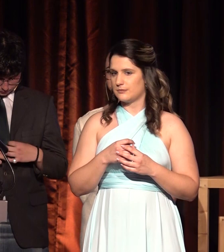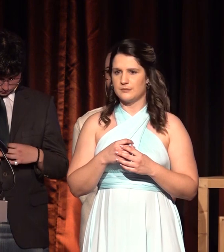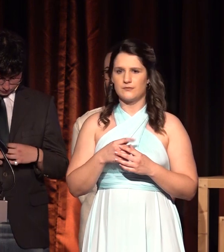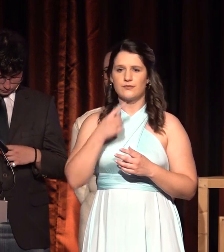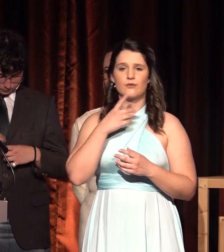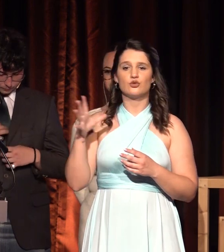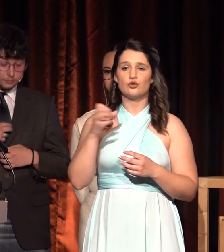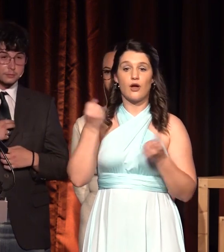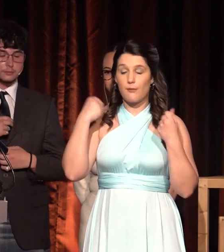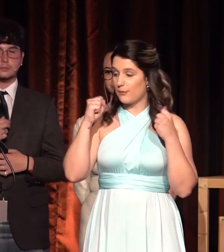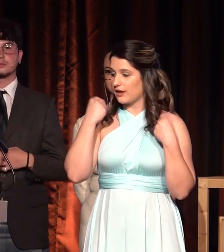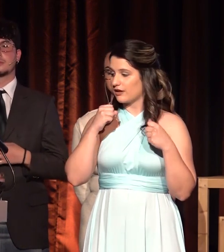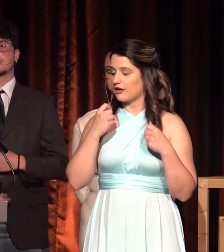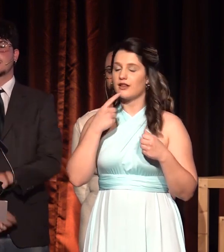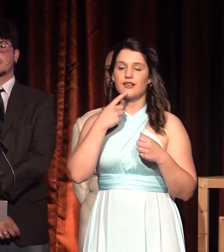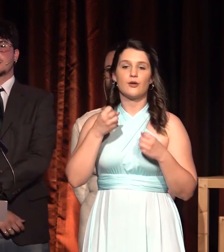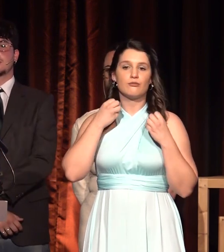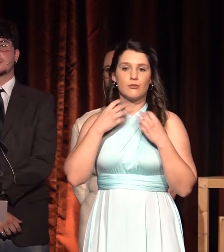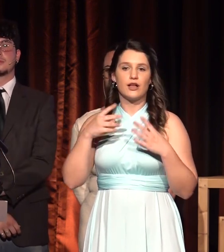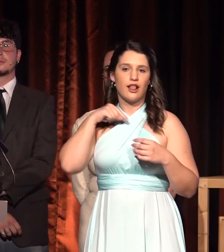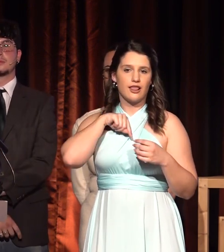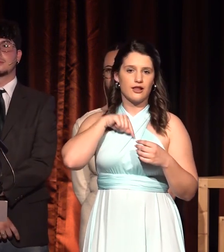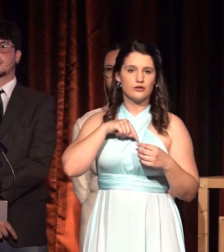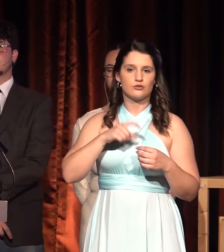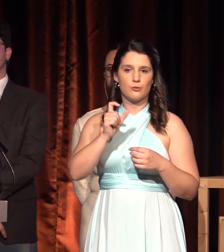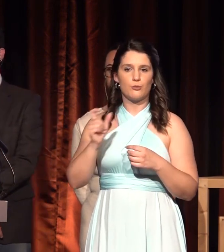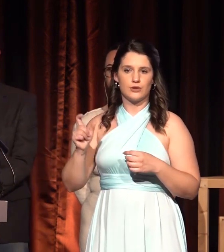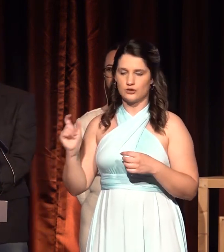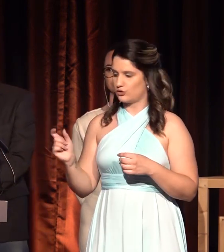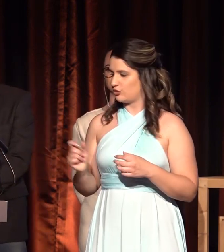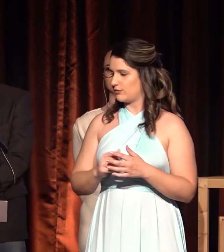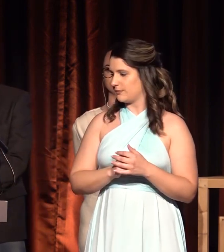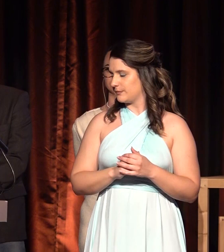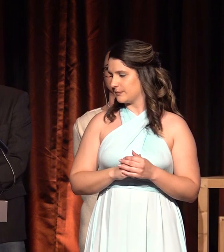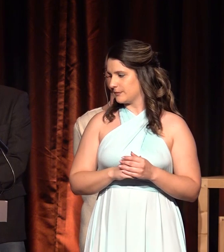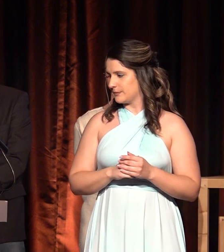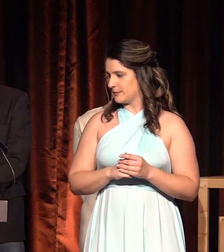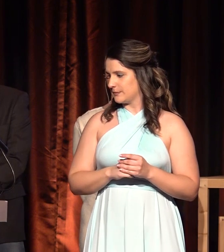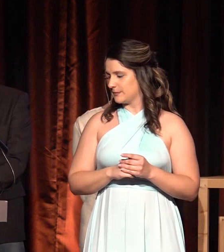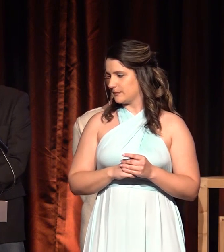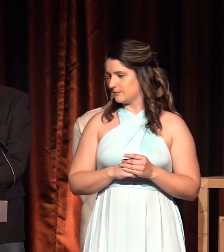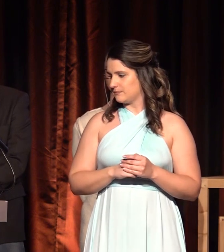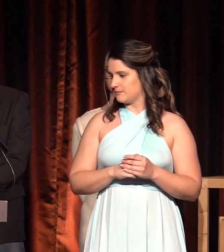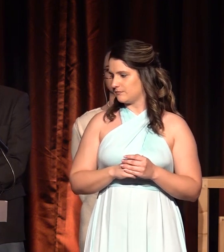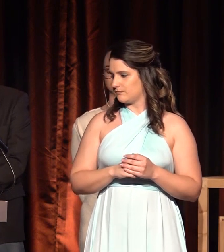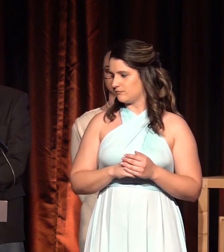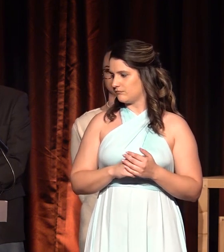portin de cara a aconseguir el que vosaltres vulgueu fer en el vostre futur.